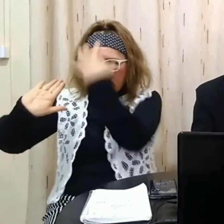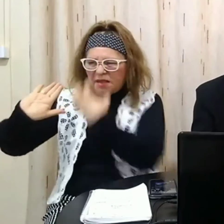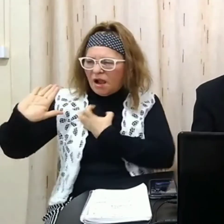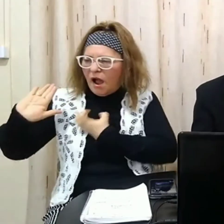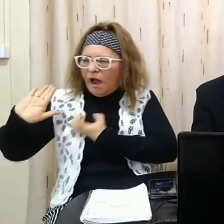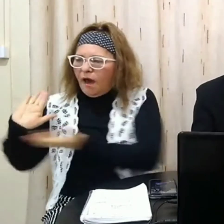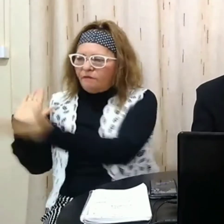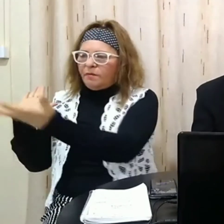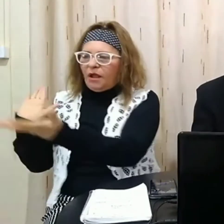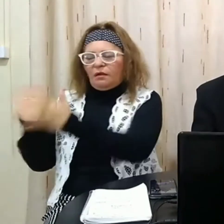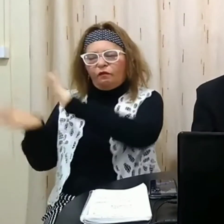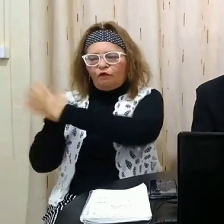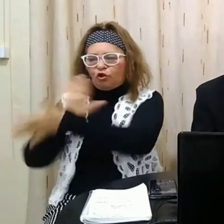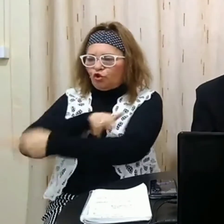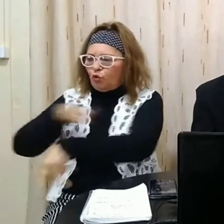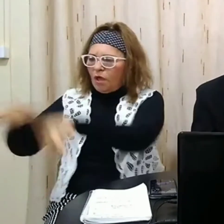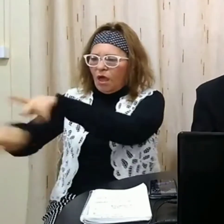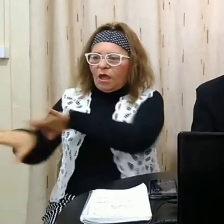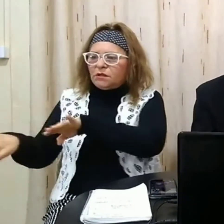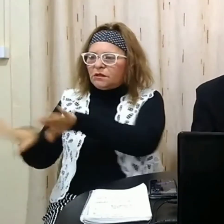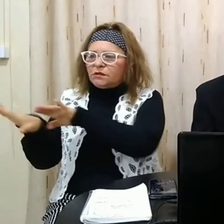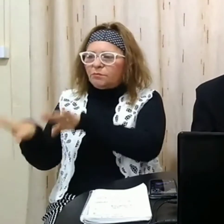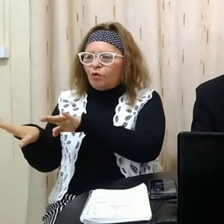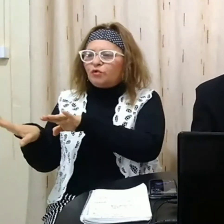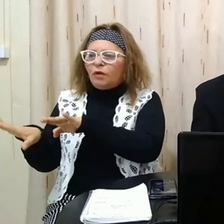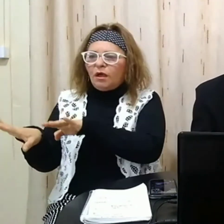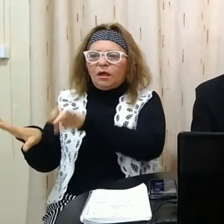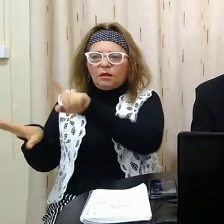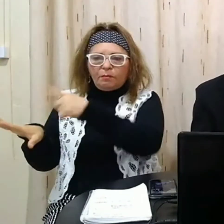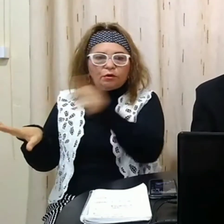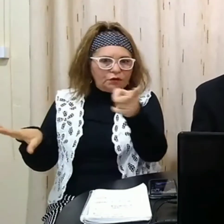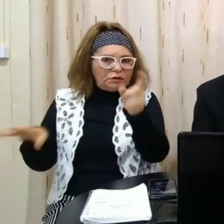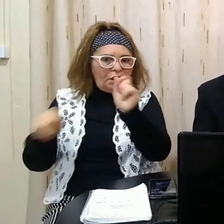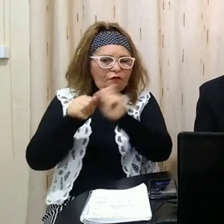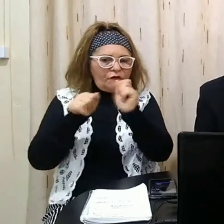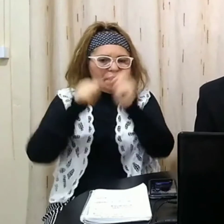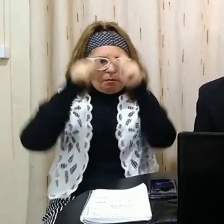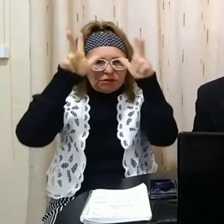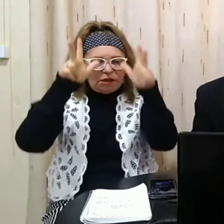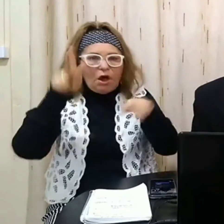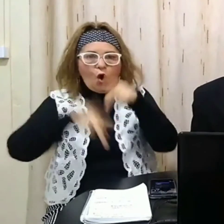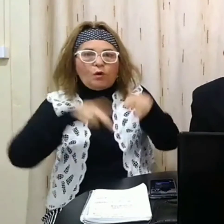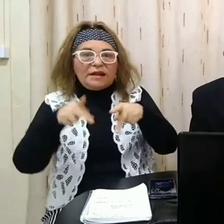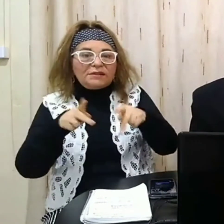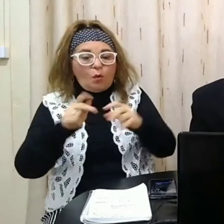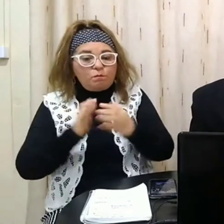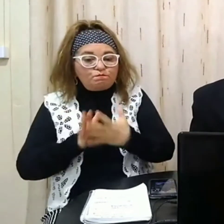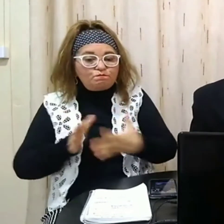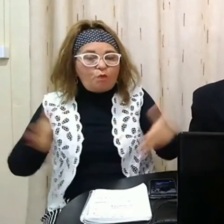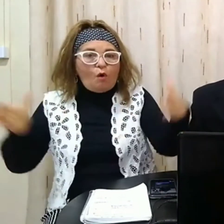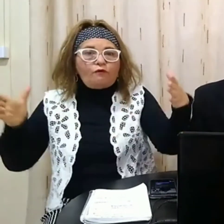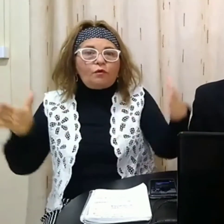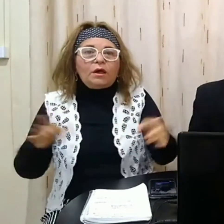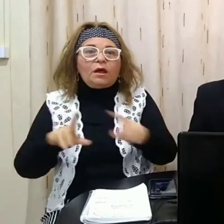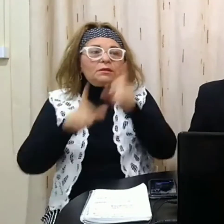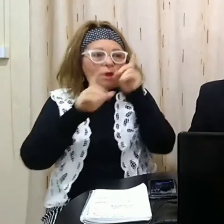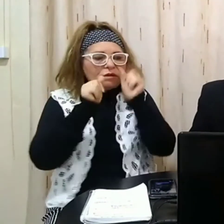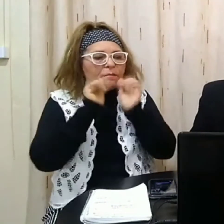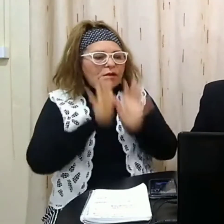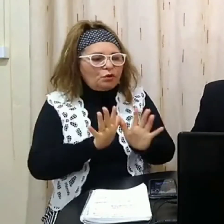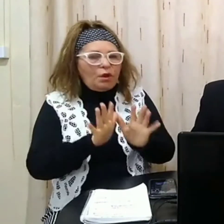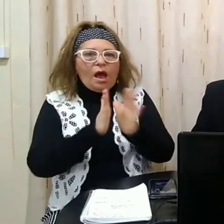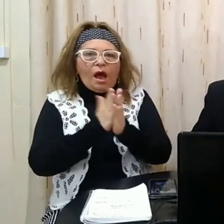eu os consuma, e de ti farei uma grande nação. Que Deus abençoe a leitura da sua